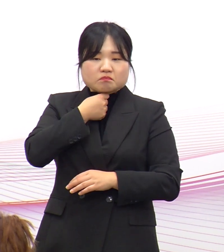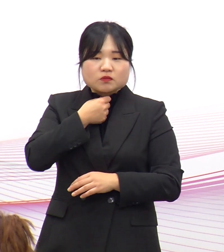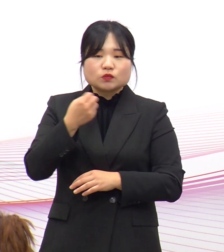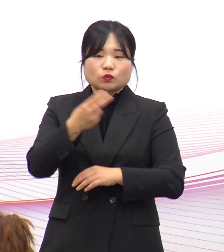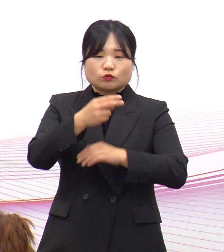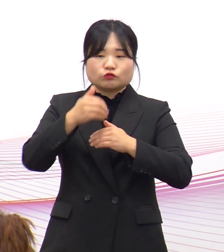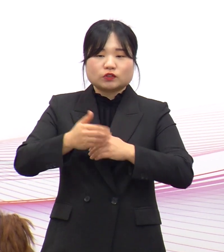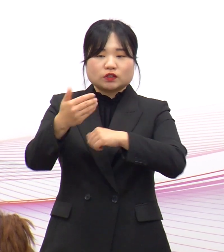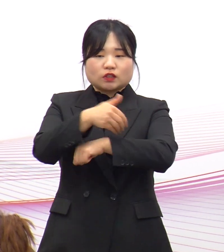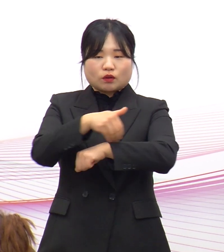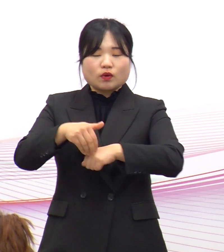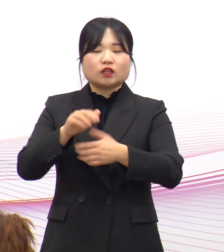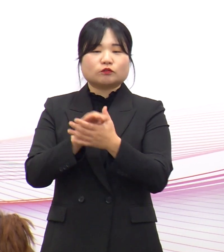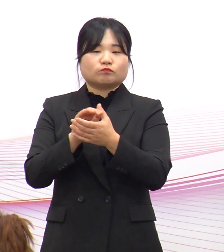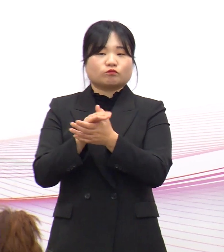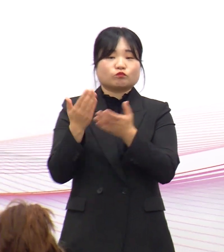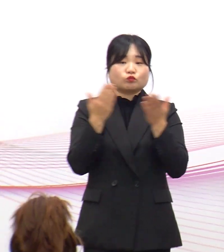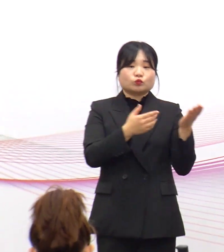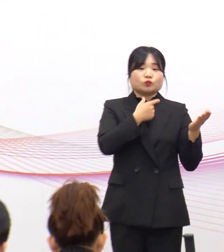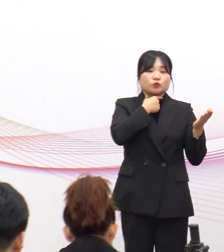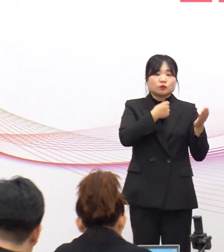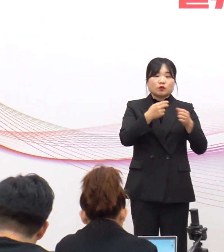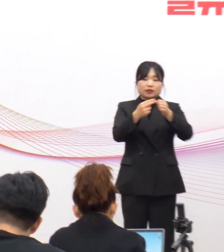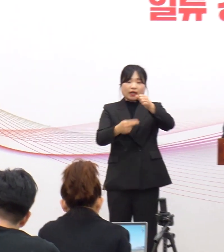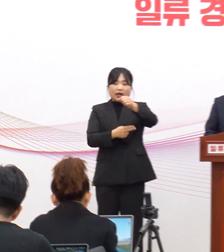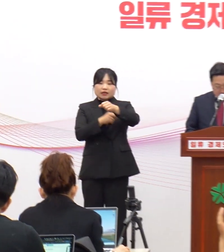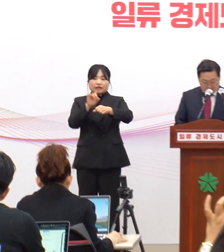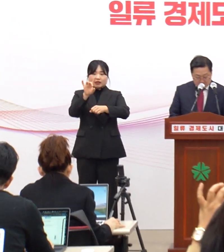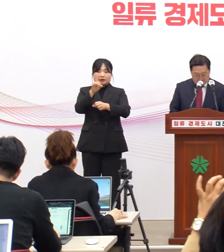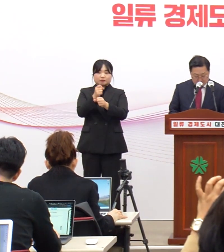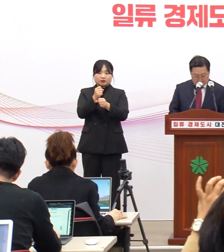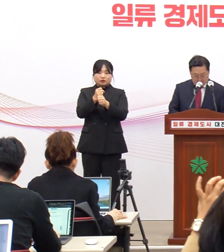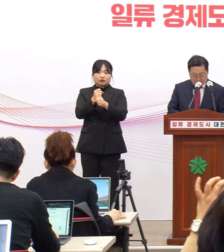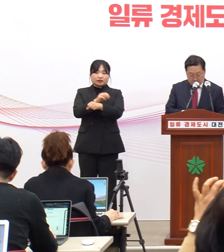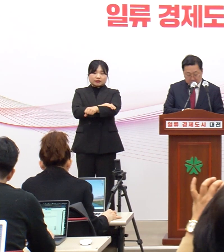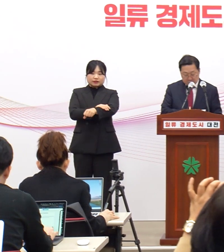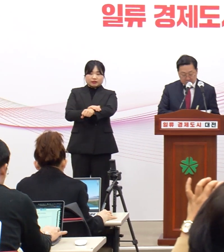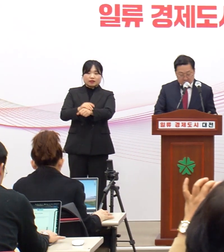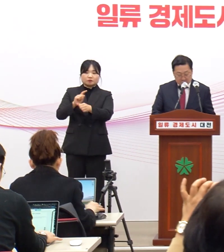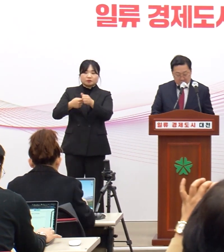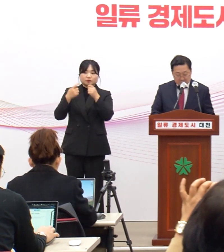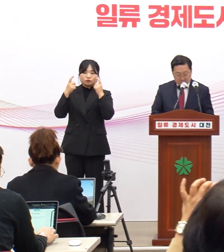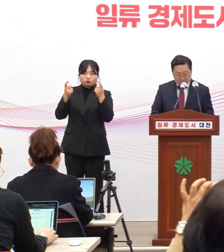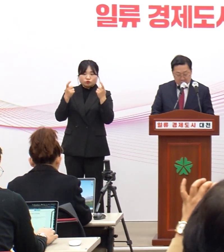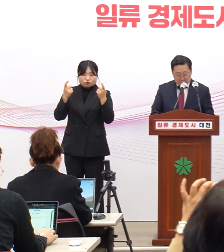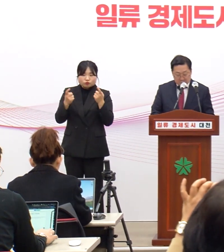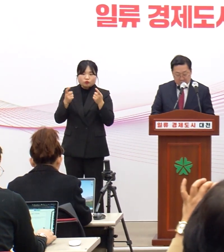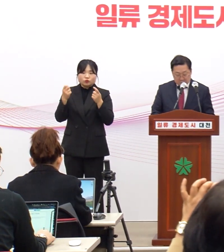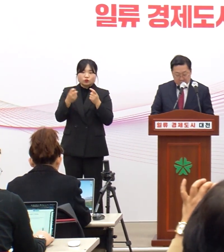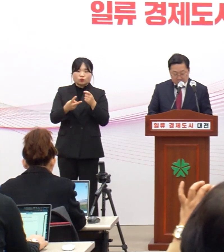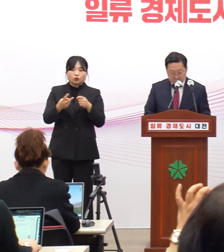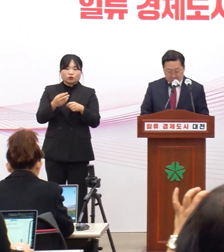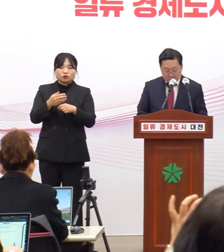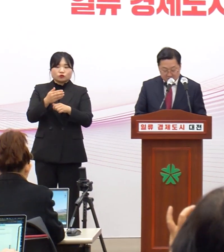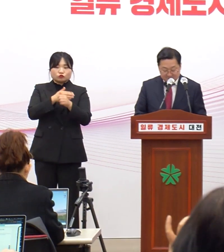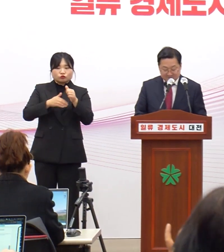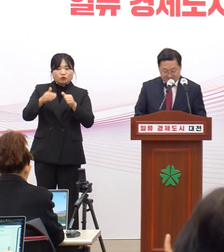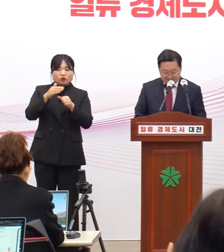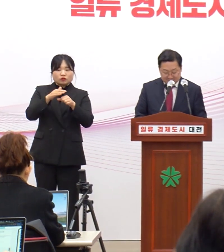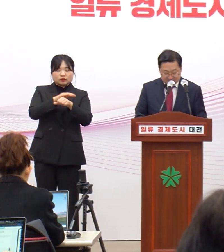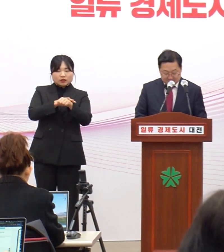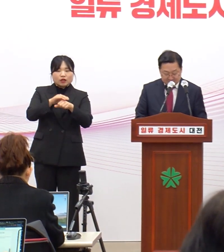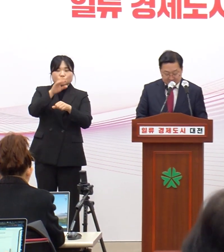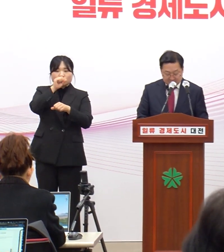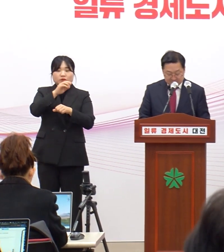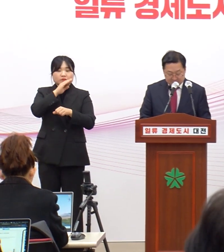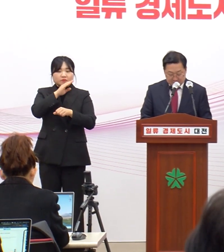뭐 응원하고요. 뭐 다리 하나를 짓더라도 뭐 제대로 지어서 관광 명소화도 시키고 주변 어떤 경관도 좋아지고